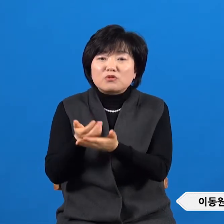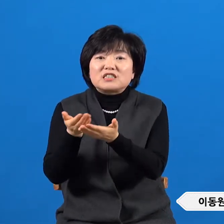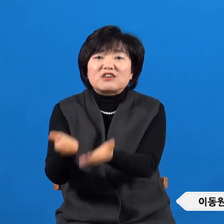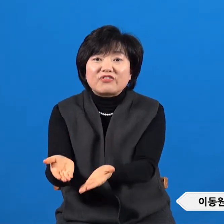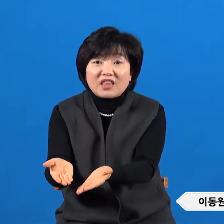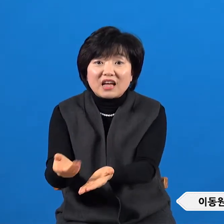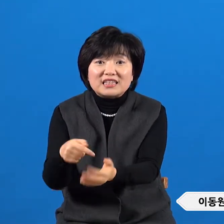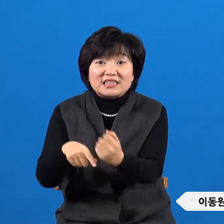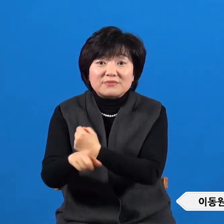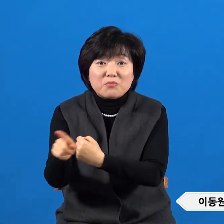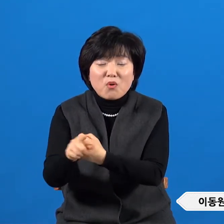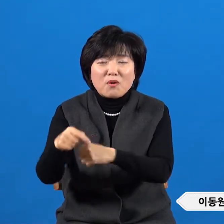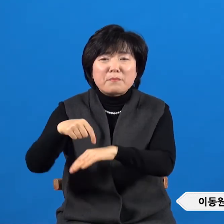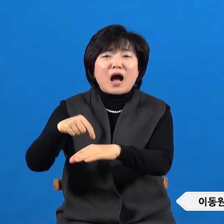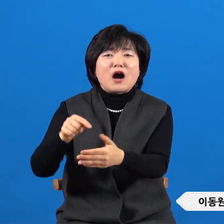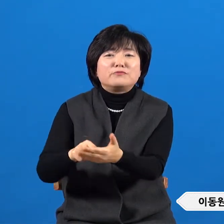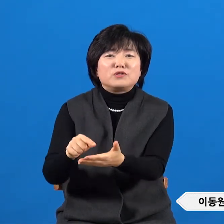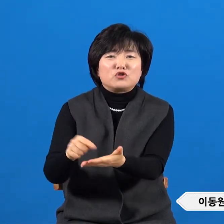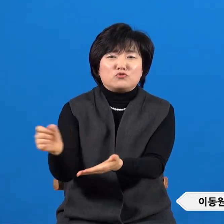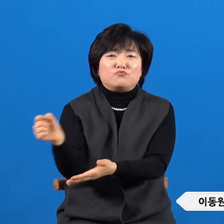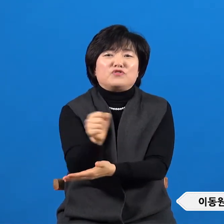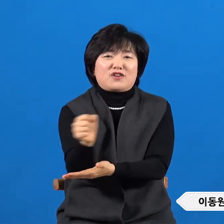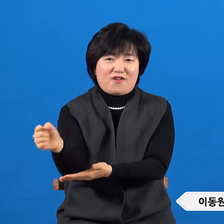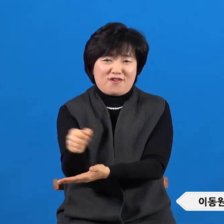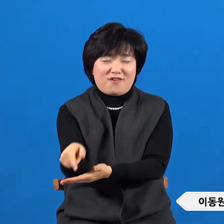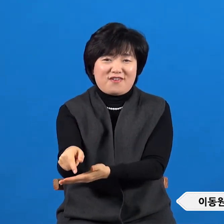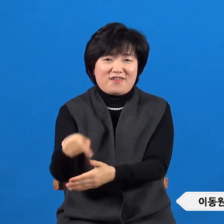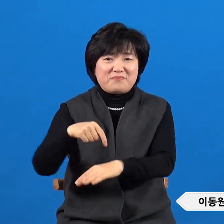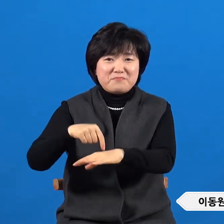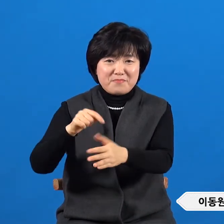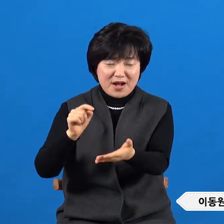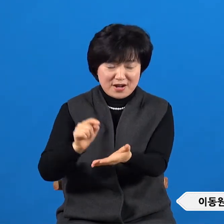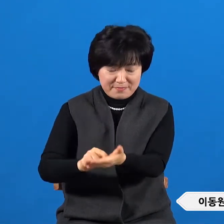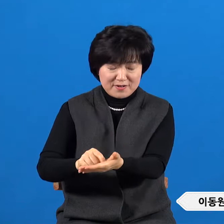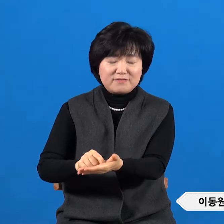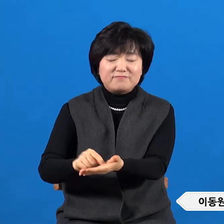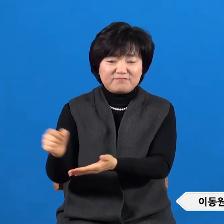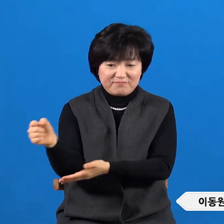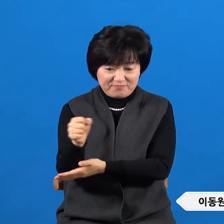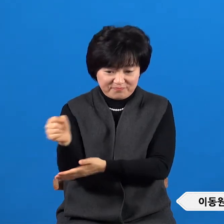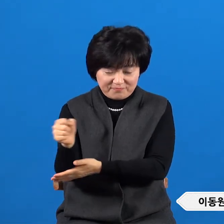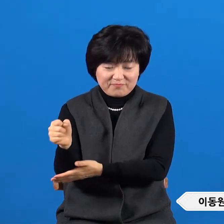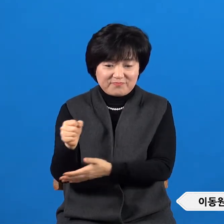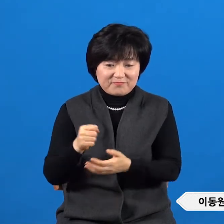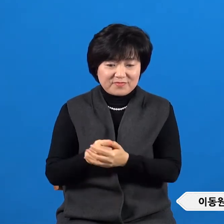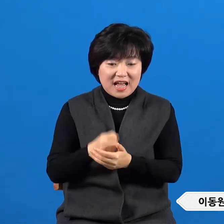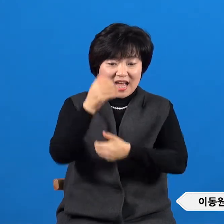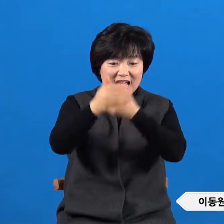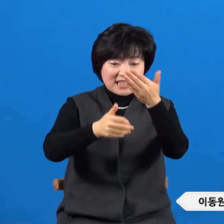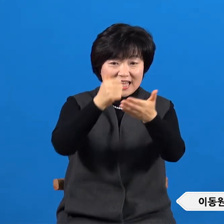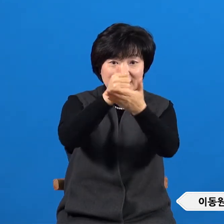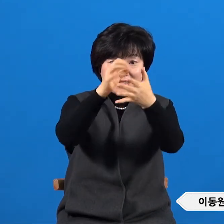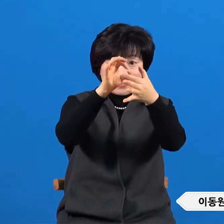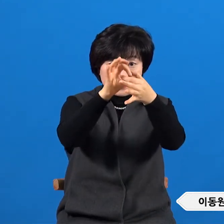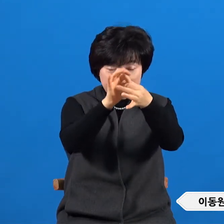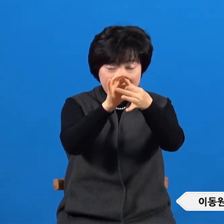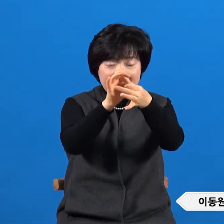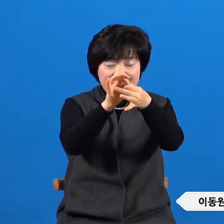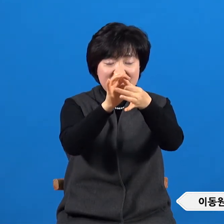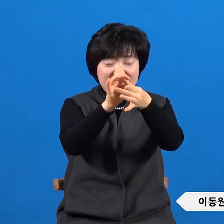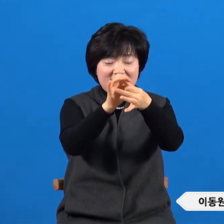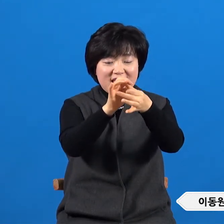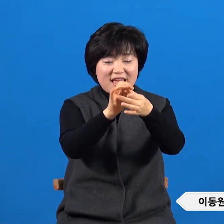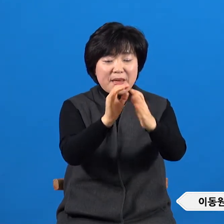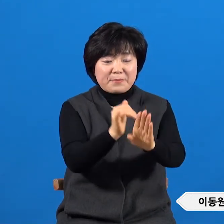말이에요. 하나님이 이 고레스라는 왕의 마음을 움직이셔서 자기 백성 이스라엘의 70년